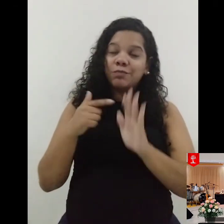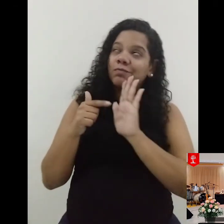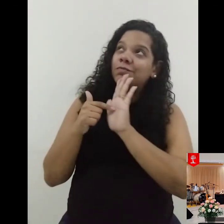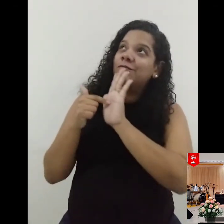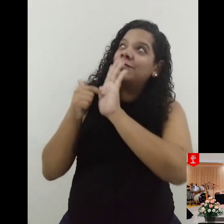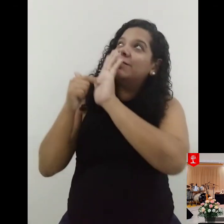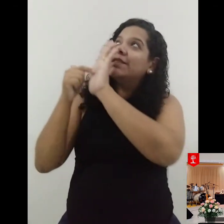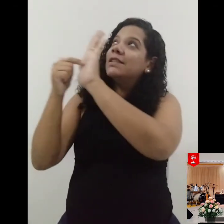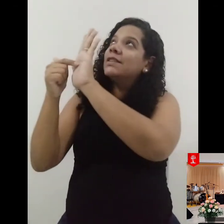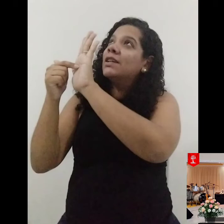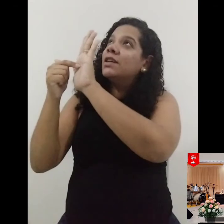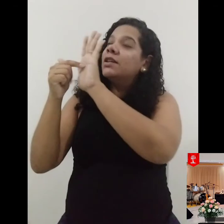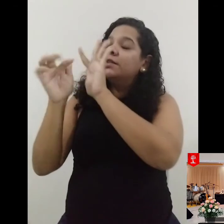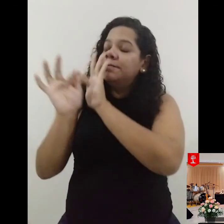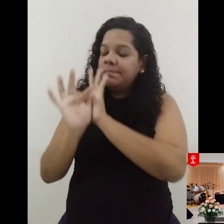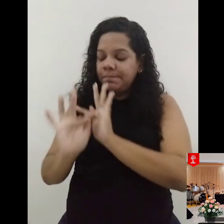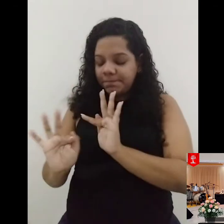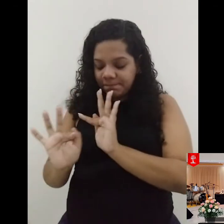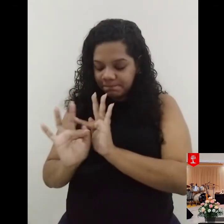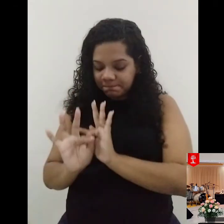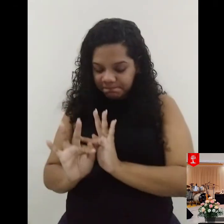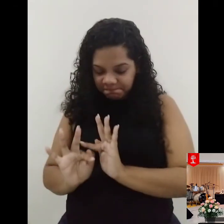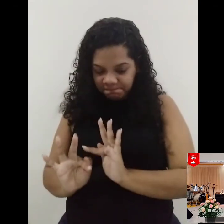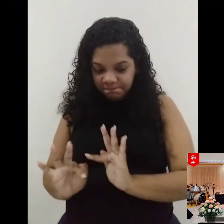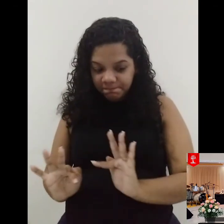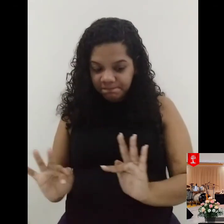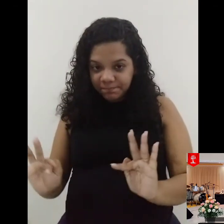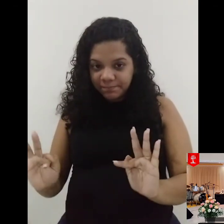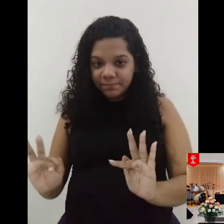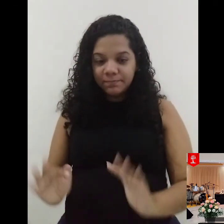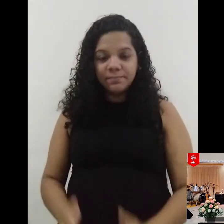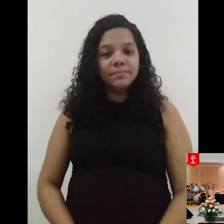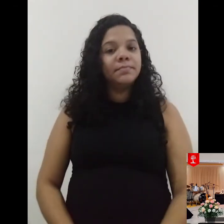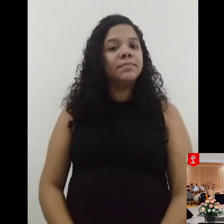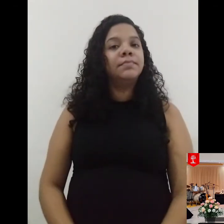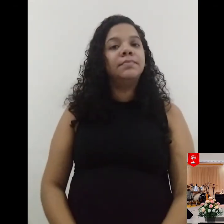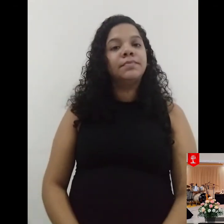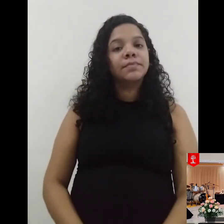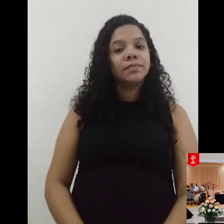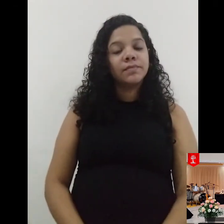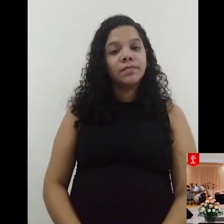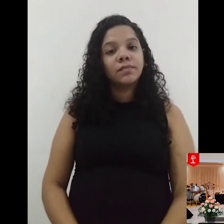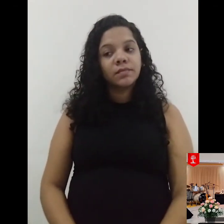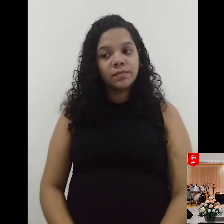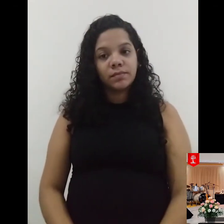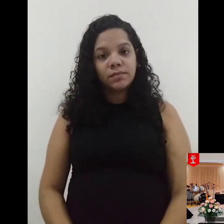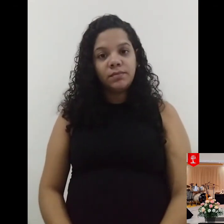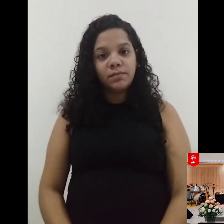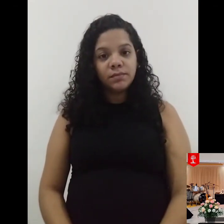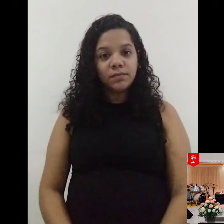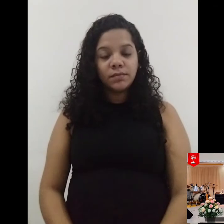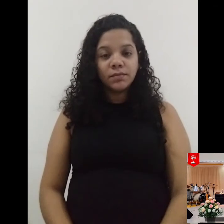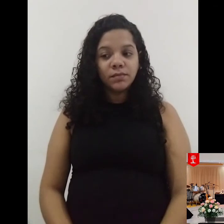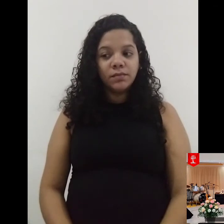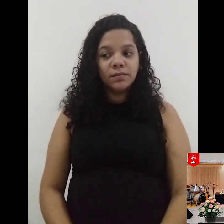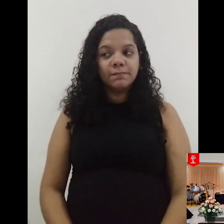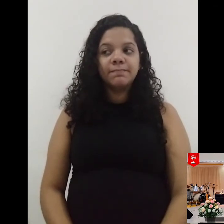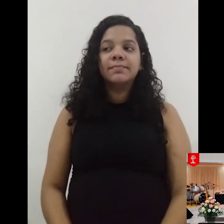supostamente seria, ou ele pensava ser, mas ele não mostrou a sua fragilidade.